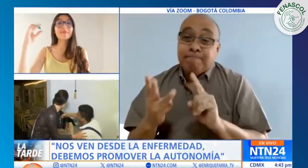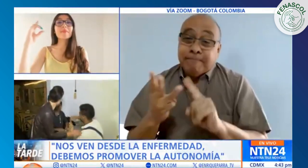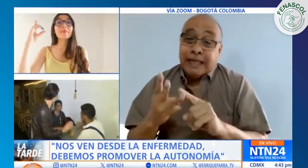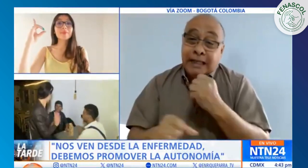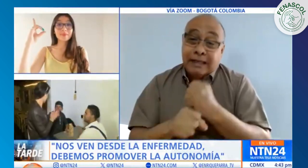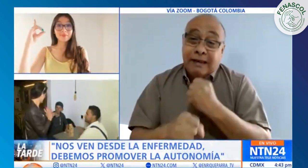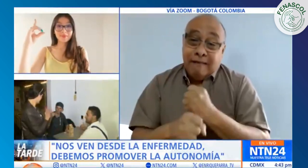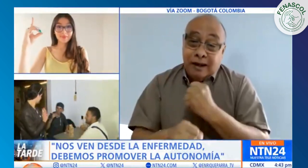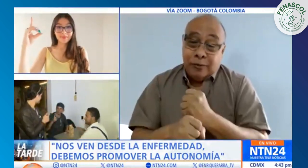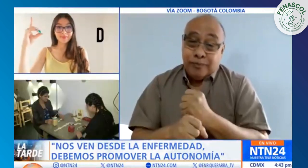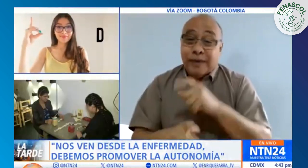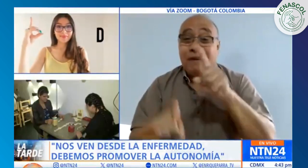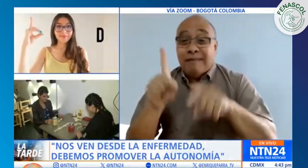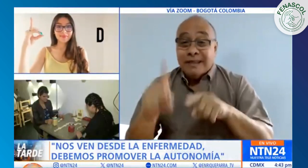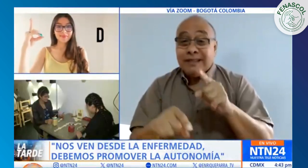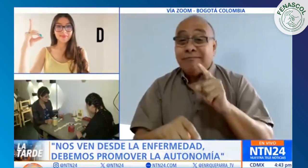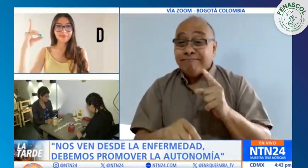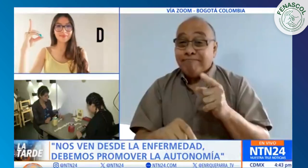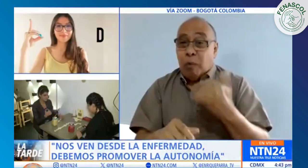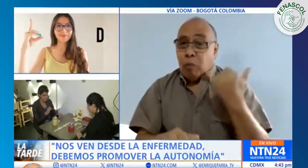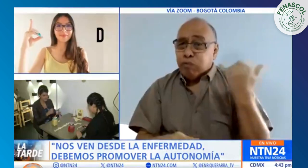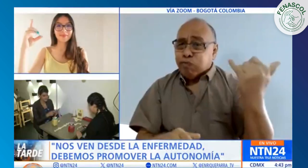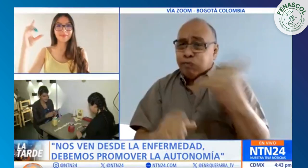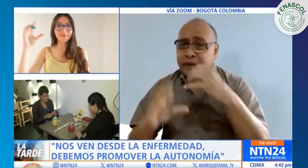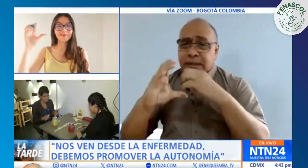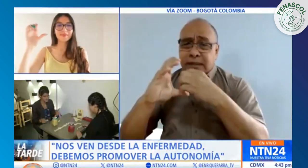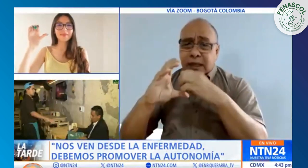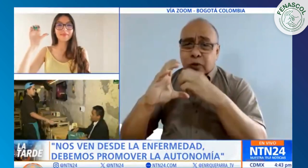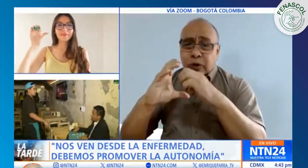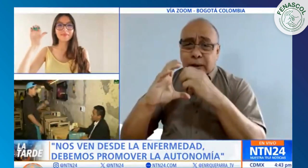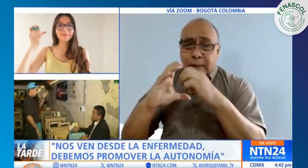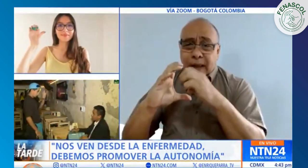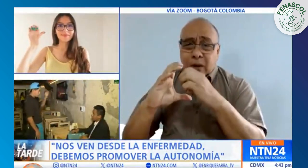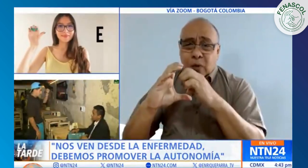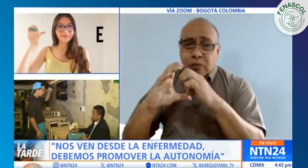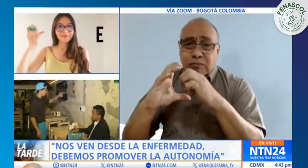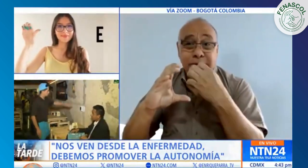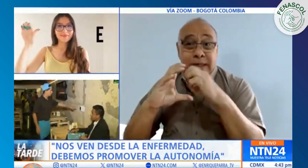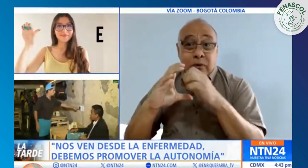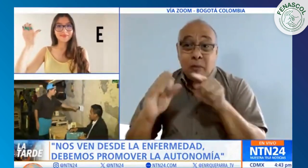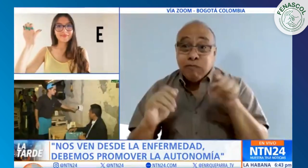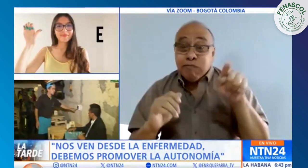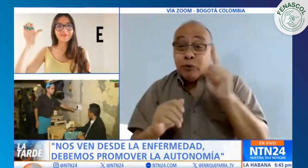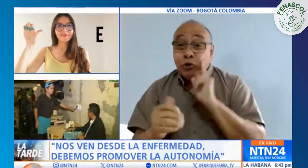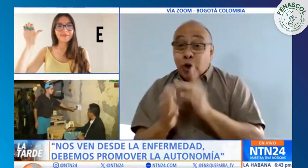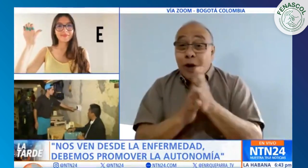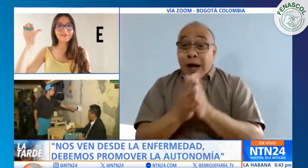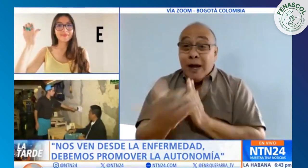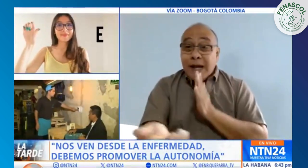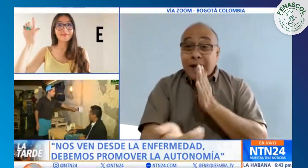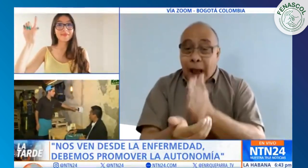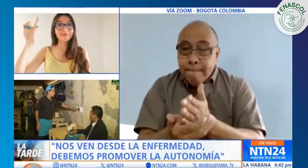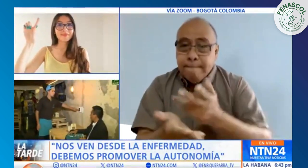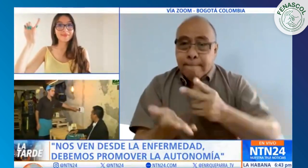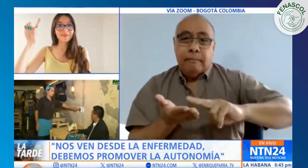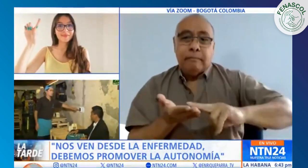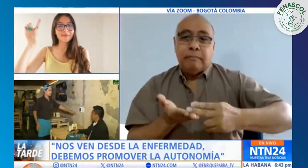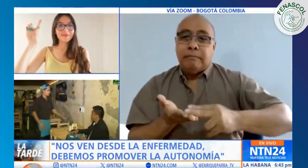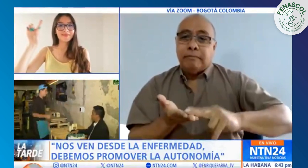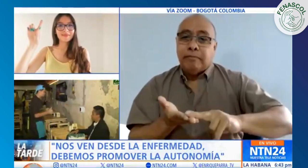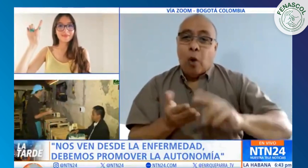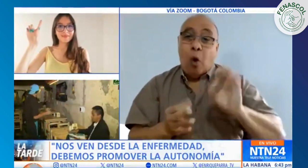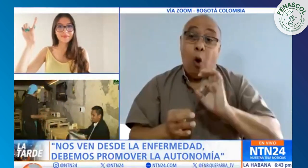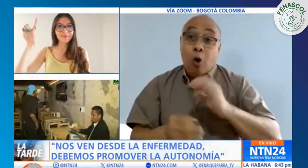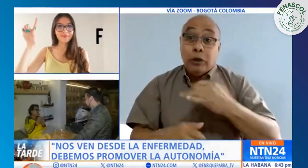siendo un problema muy grande. Y el tercero es el derecho al trabajo. Vemos que, por ejemplo, en los centros de empleo, los